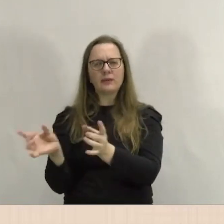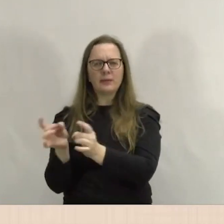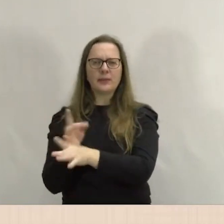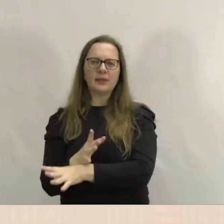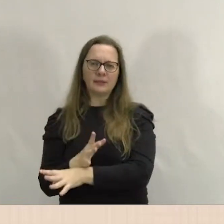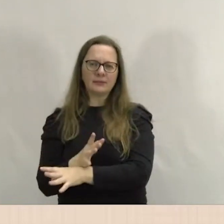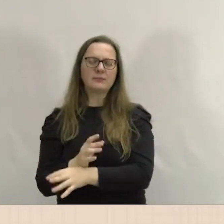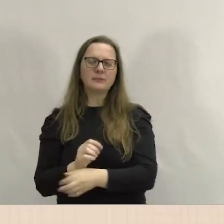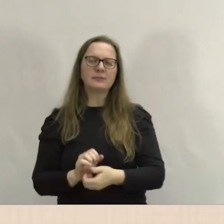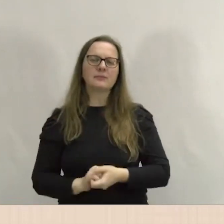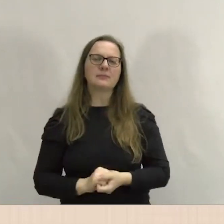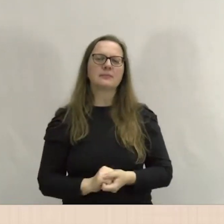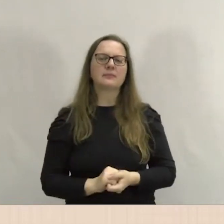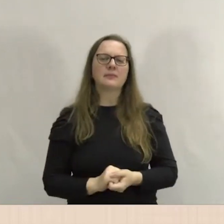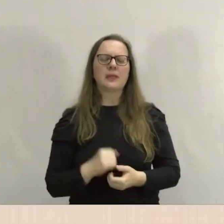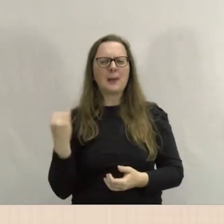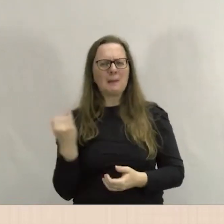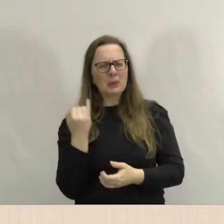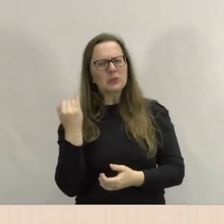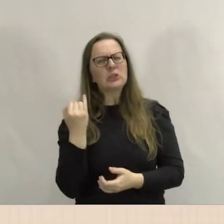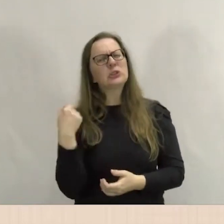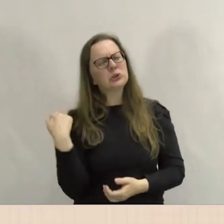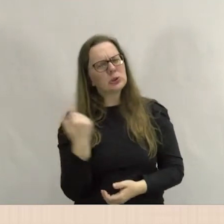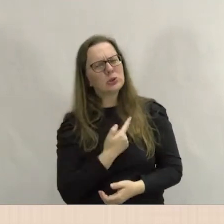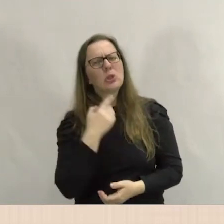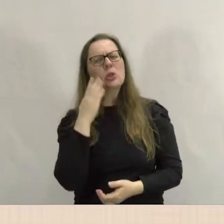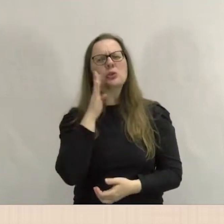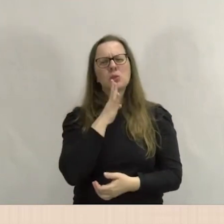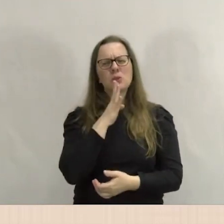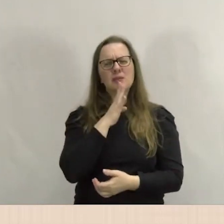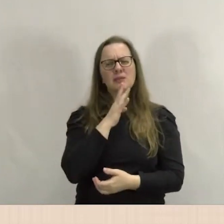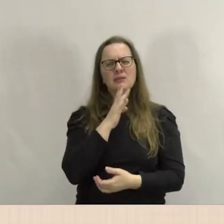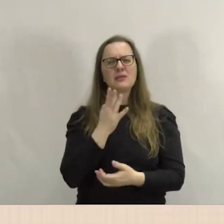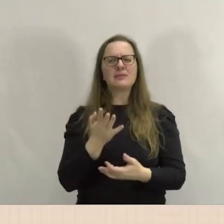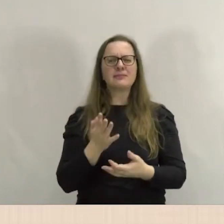intervalo. E esse intervalo eu quero aproveitar e terminar